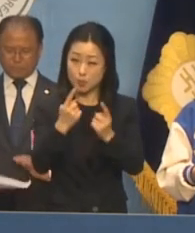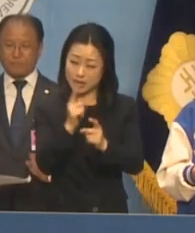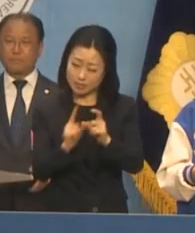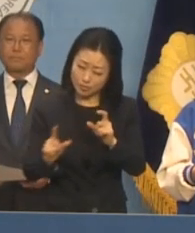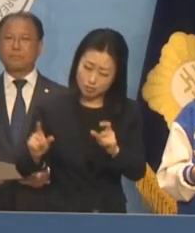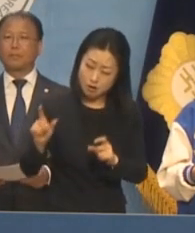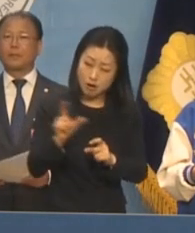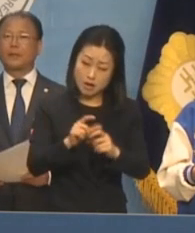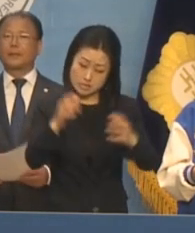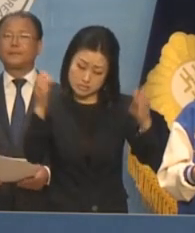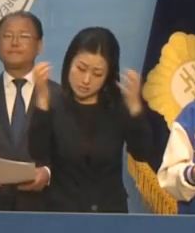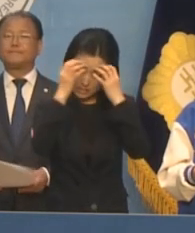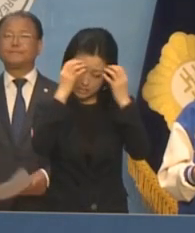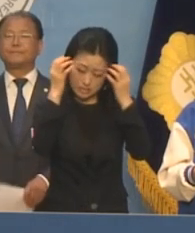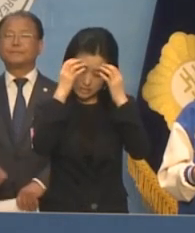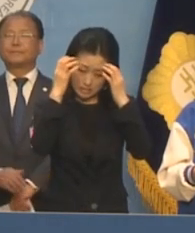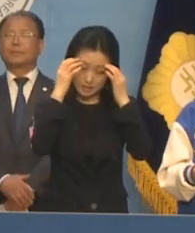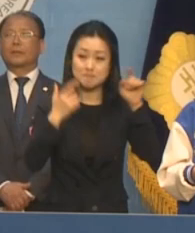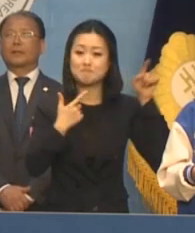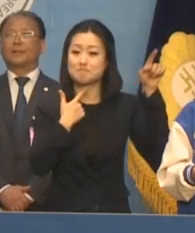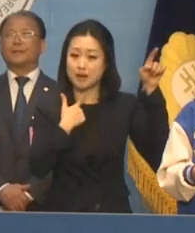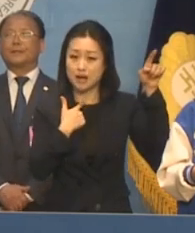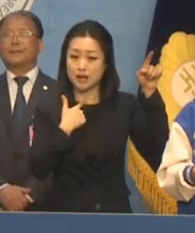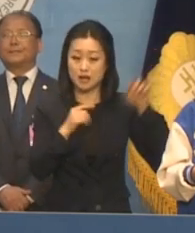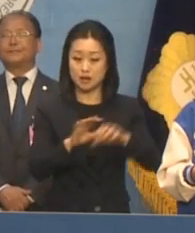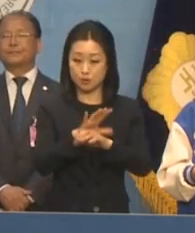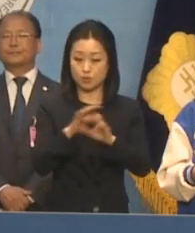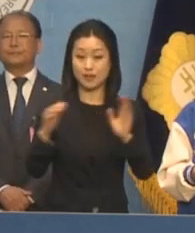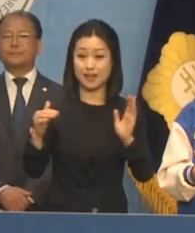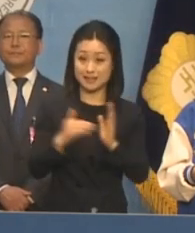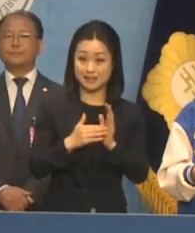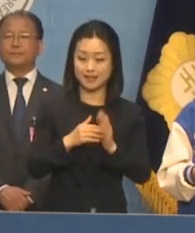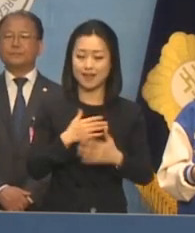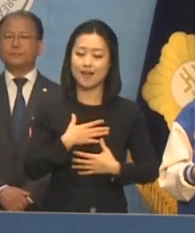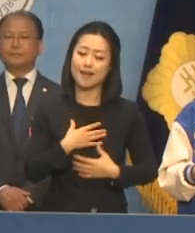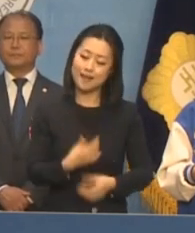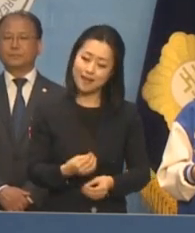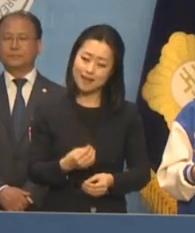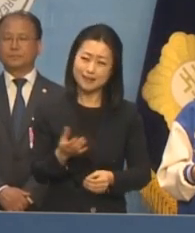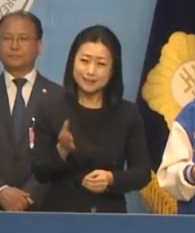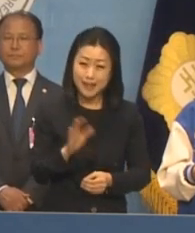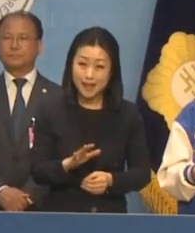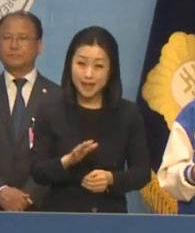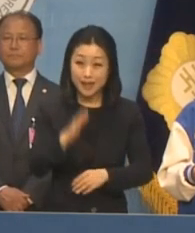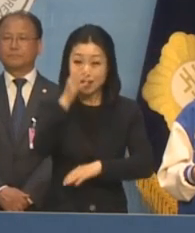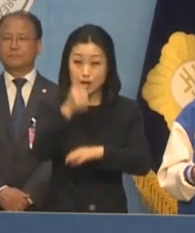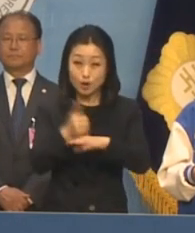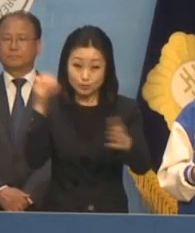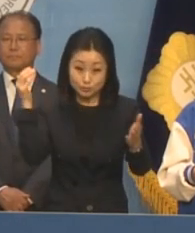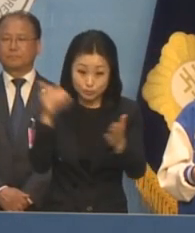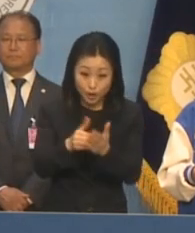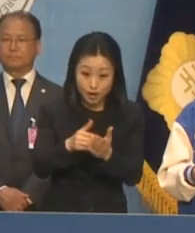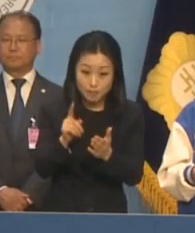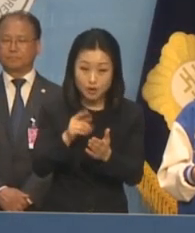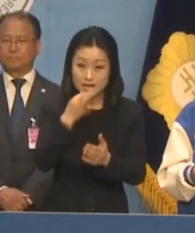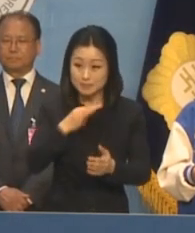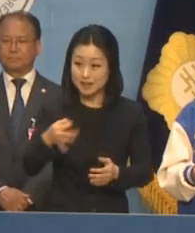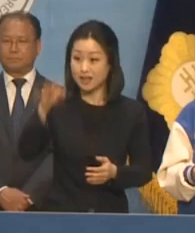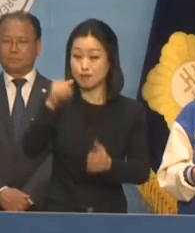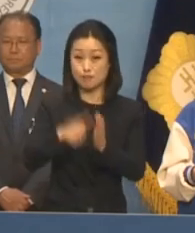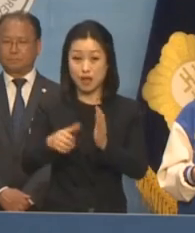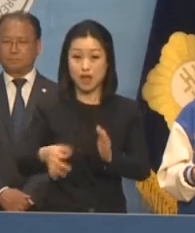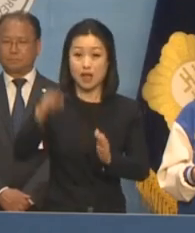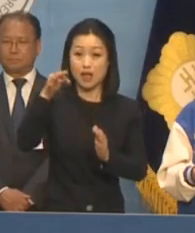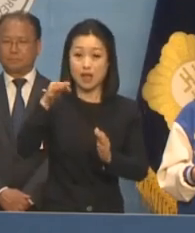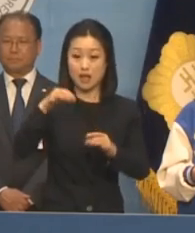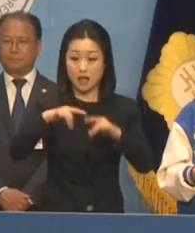고통스럽다고 합니다 코로나의 터널이 끝났다고 안도 했지만 그 끝에 도달하니 고금리 고물가